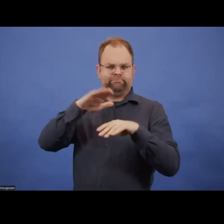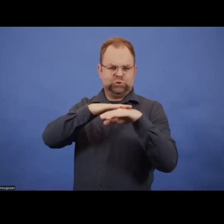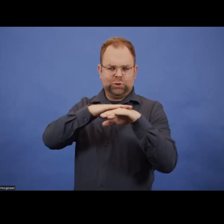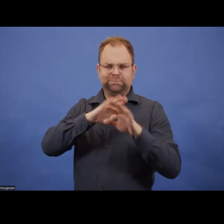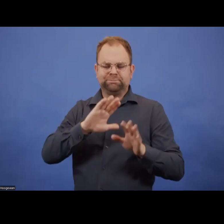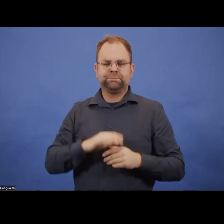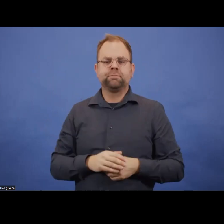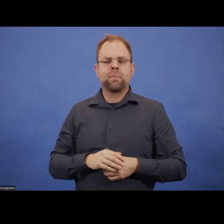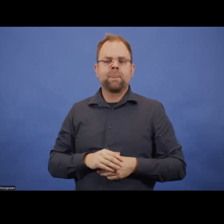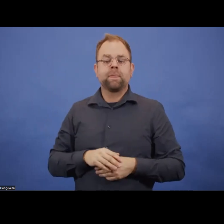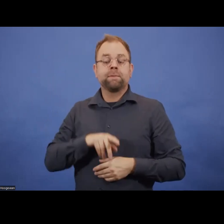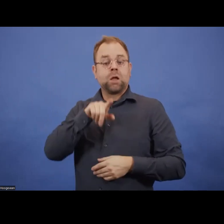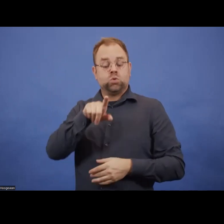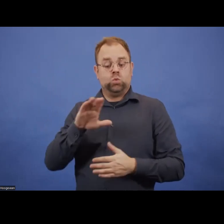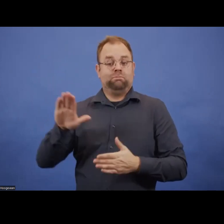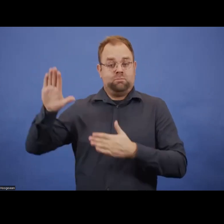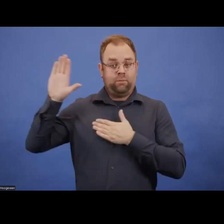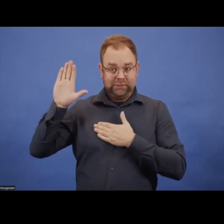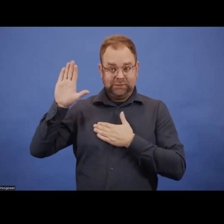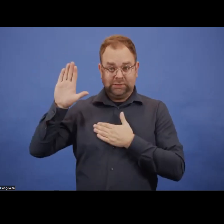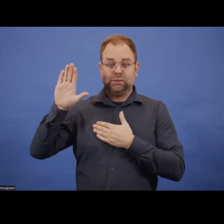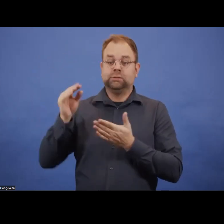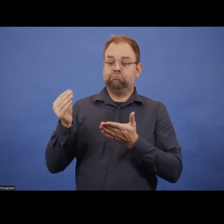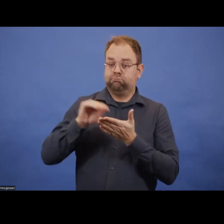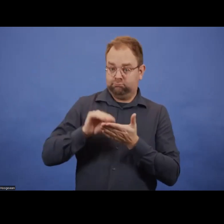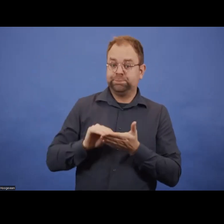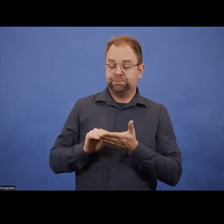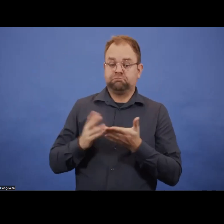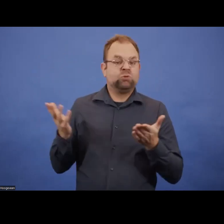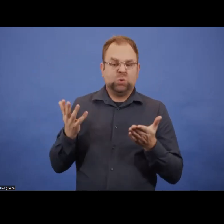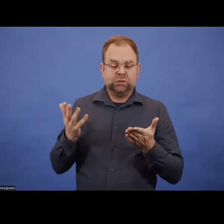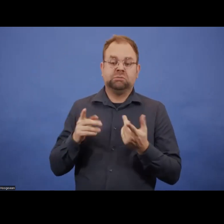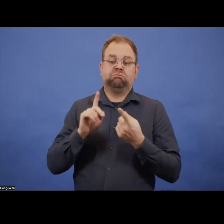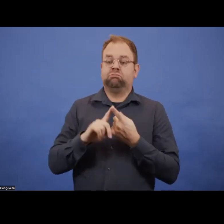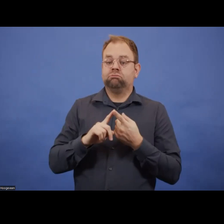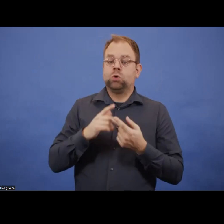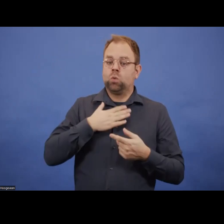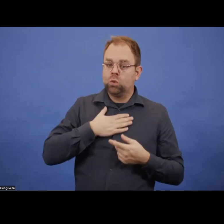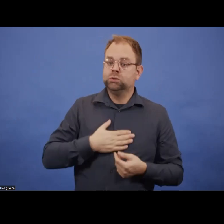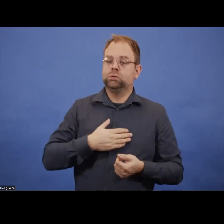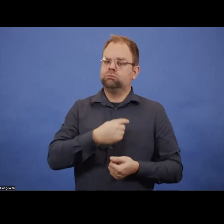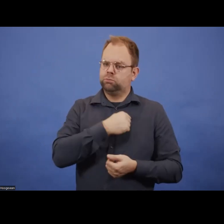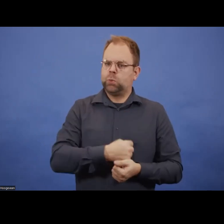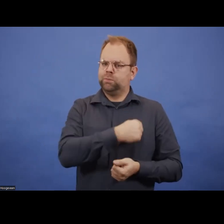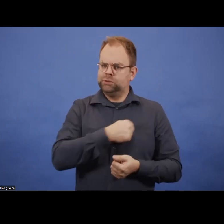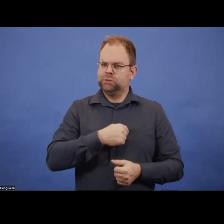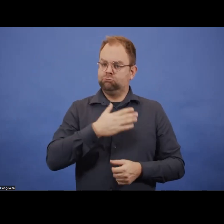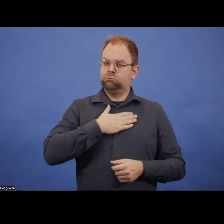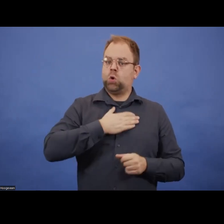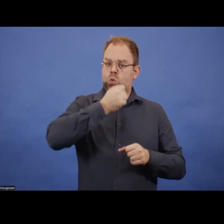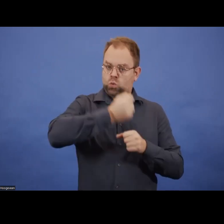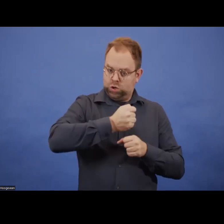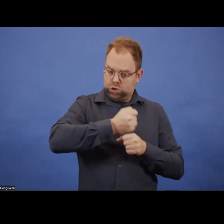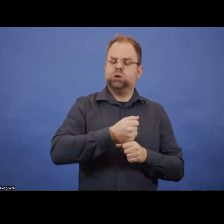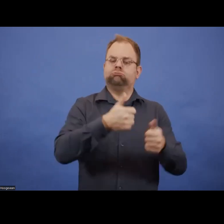agencias prometieron que están trabajando para asegurar el acceso al empleo para las personas con discapacidades